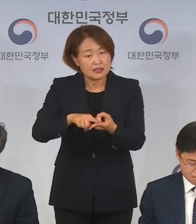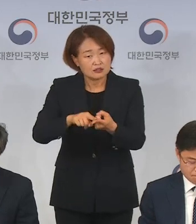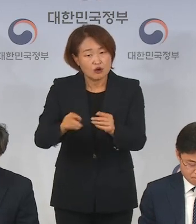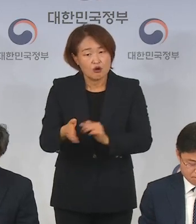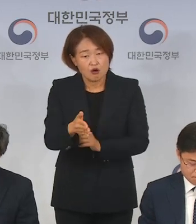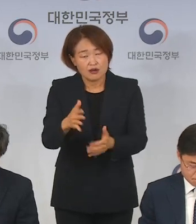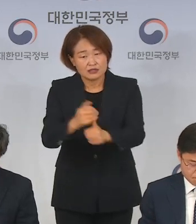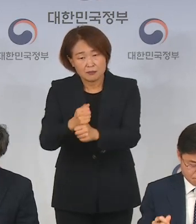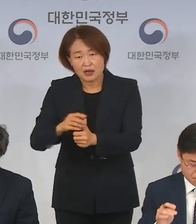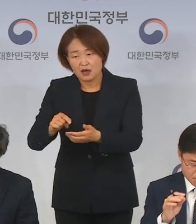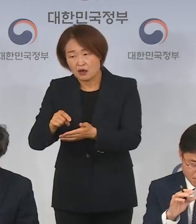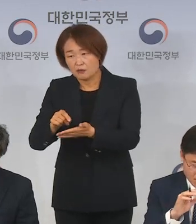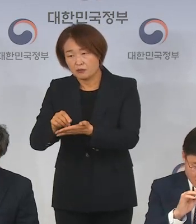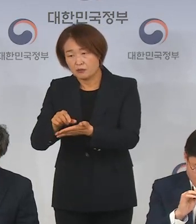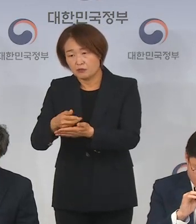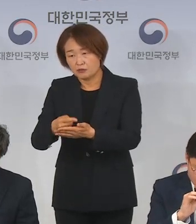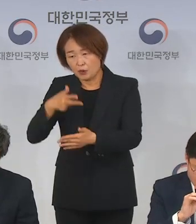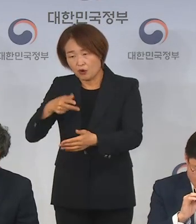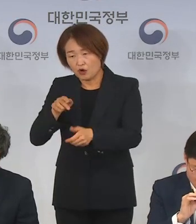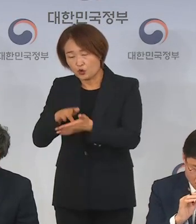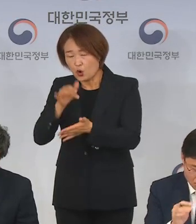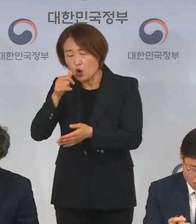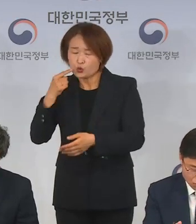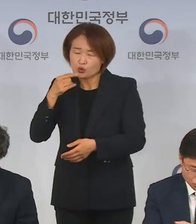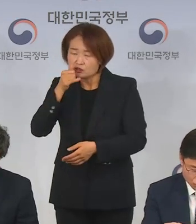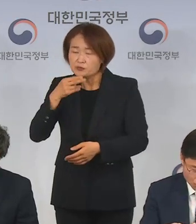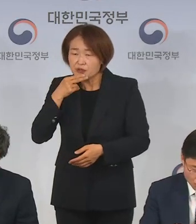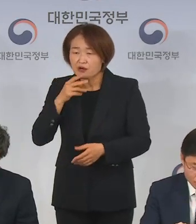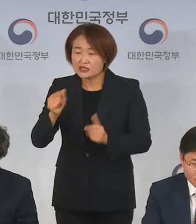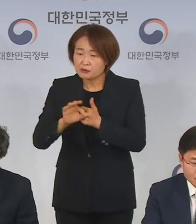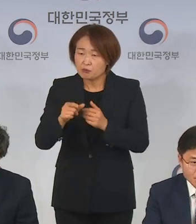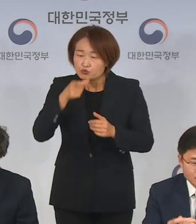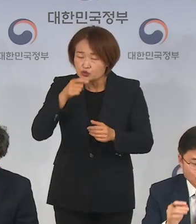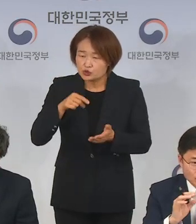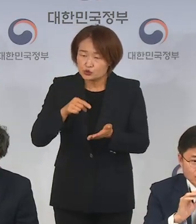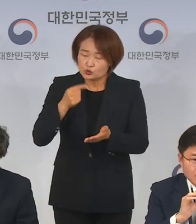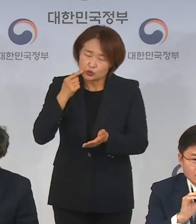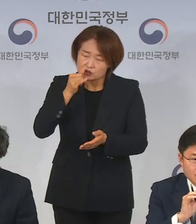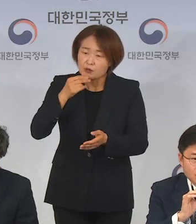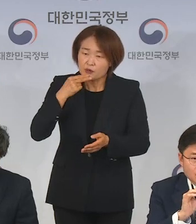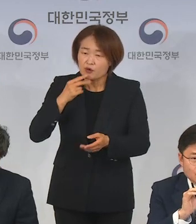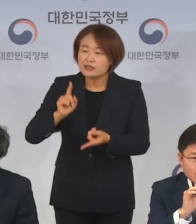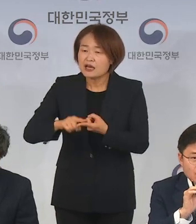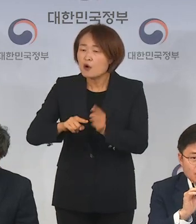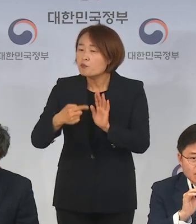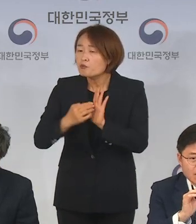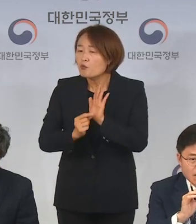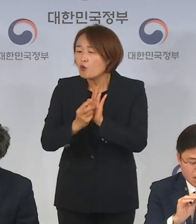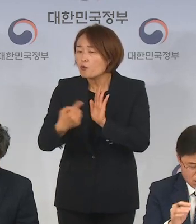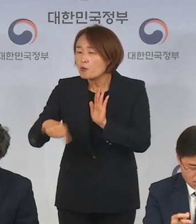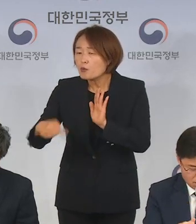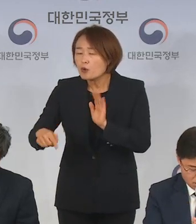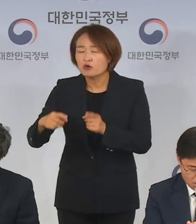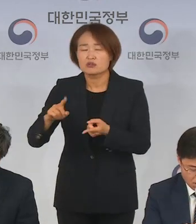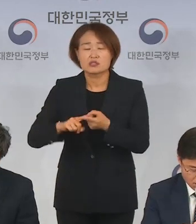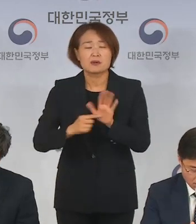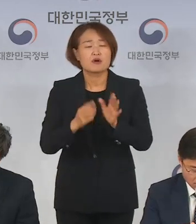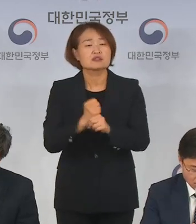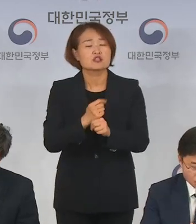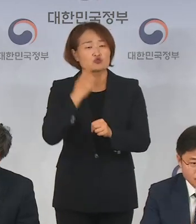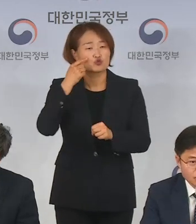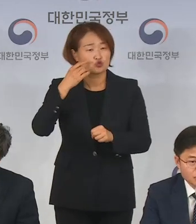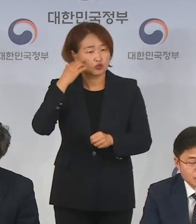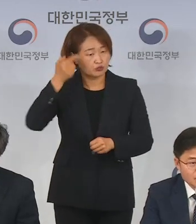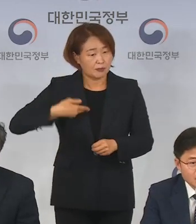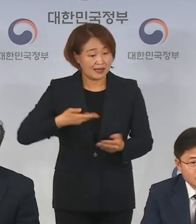명확히 알려주세요. 예, 우선 첫 번째 말씀 주신 사항인데 저희들도 당연히 제가 아까